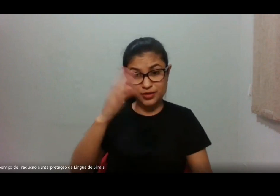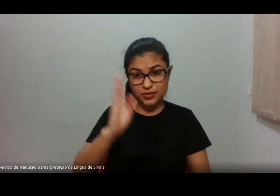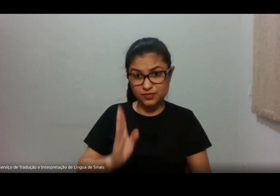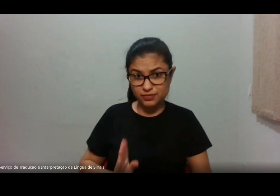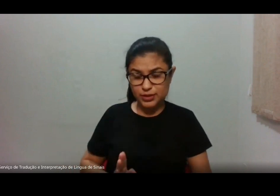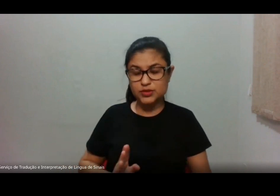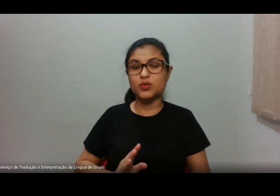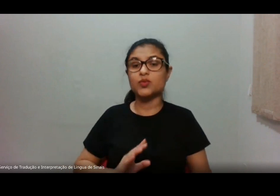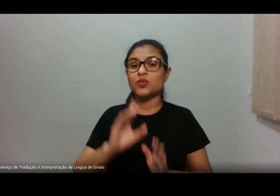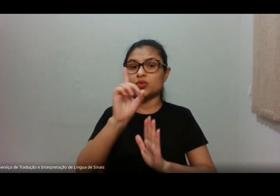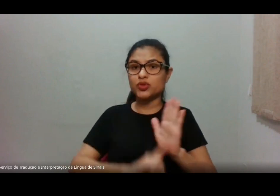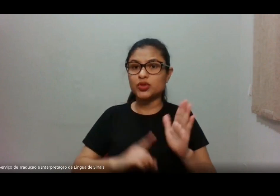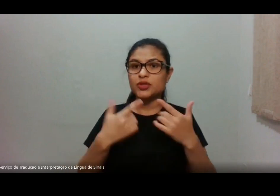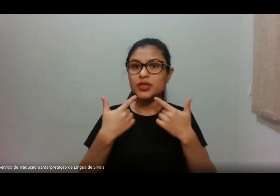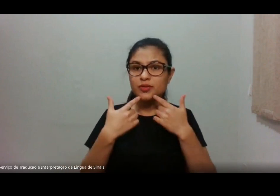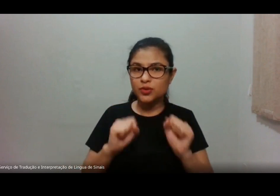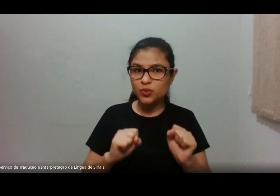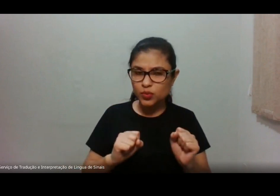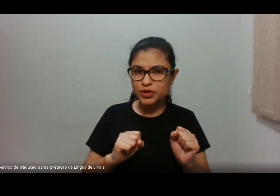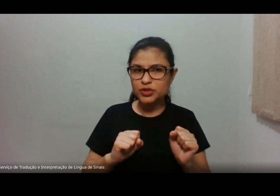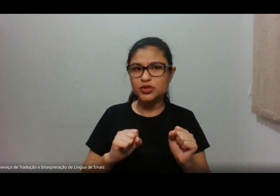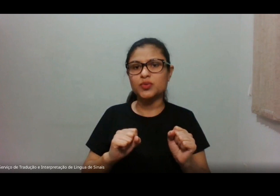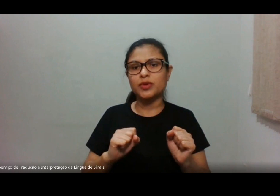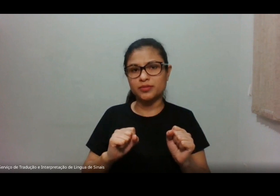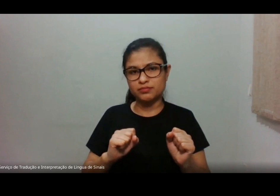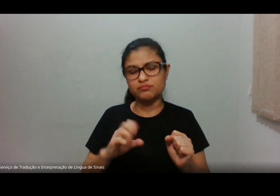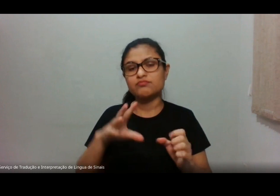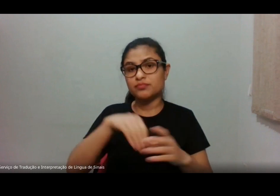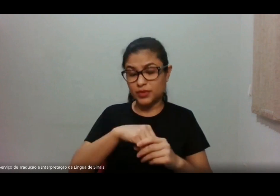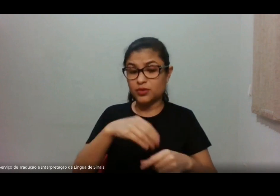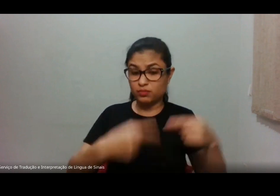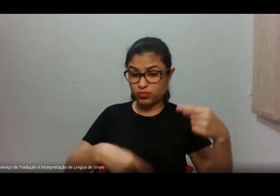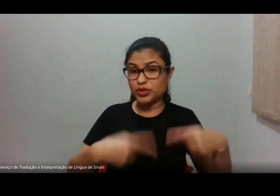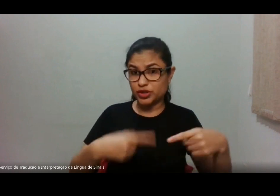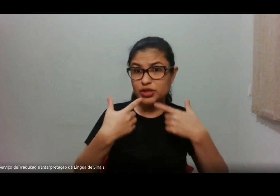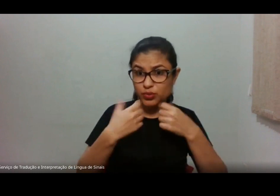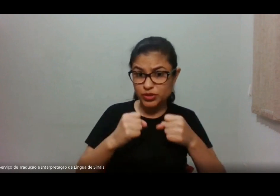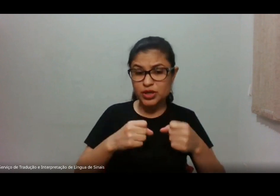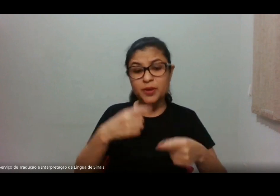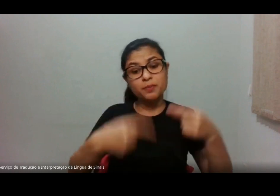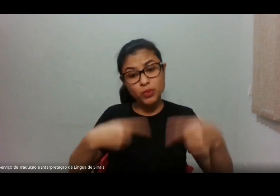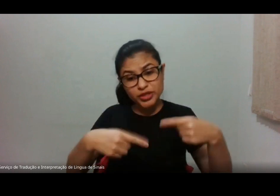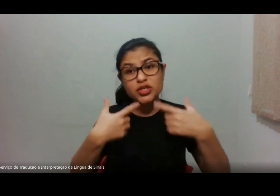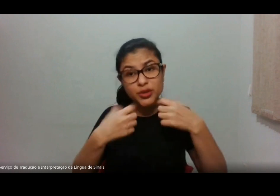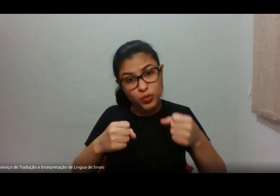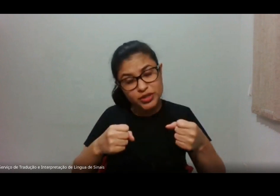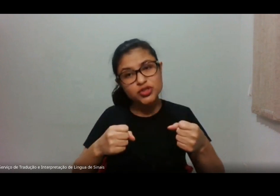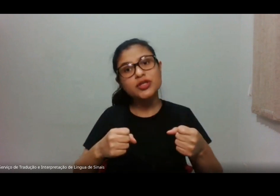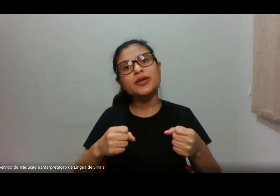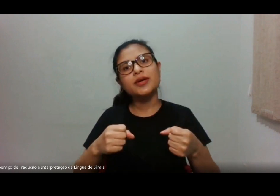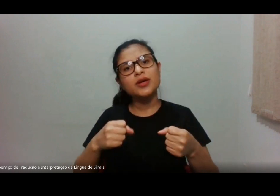né? Então, no Brasil, os direitos linguísticos entram via políticas linguísticas e as políticas linguísticas